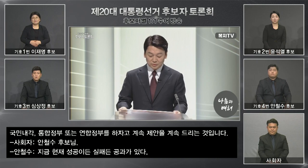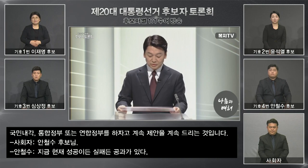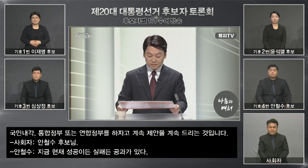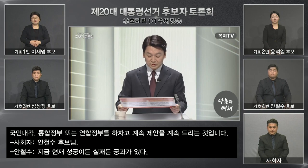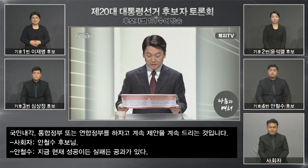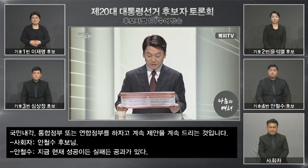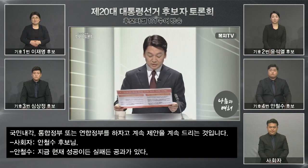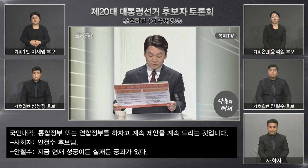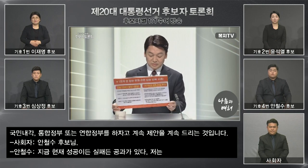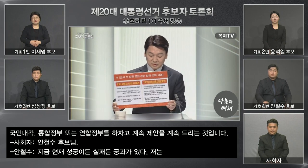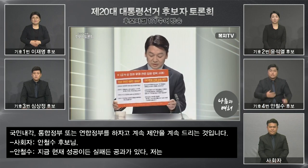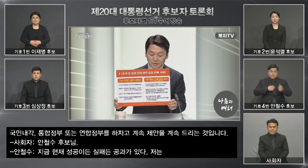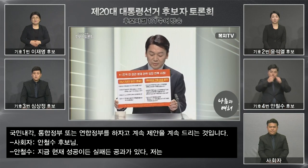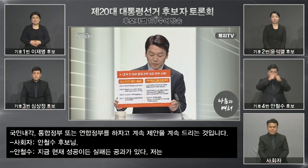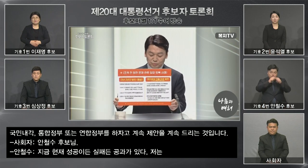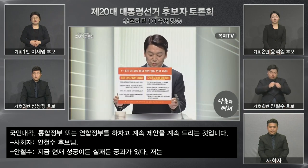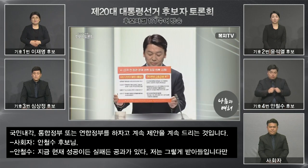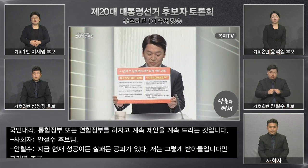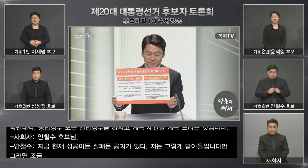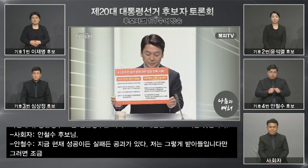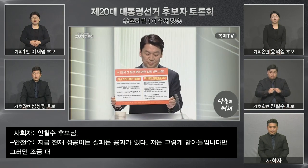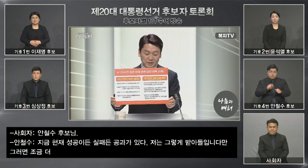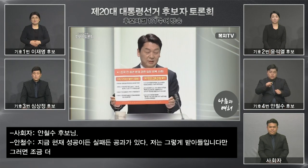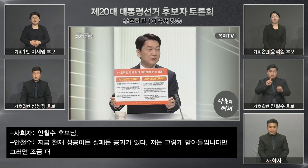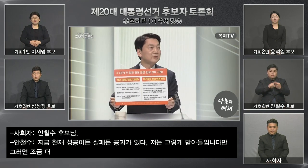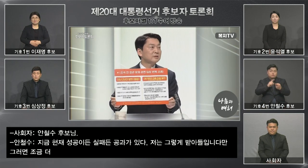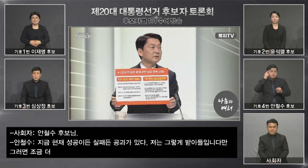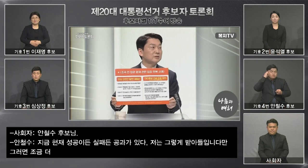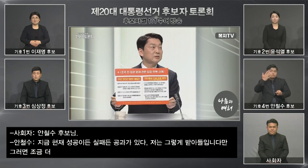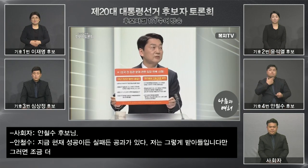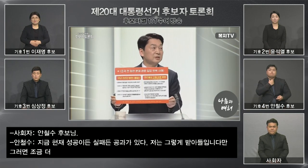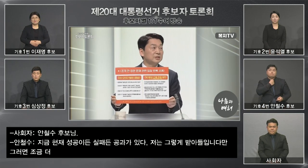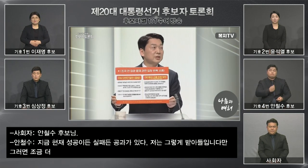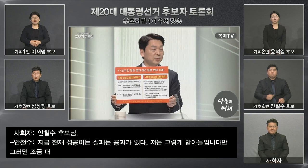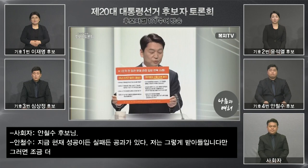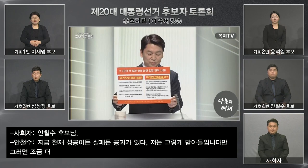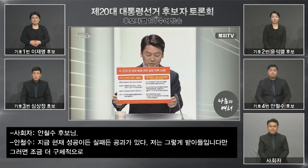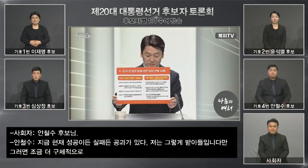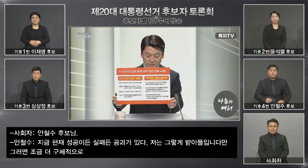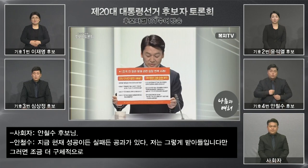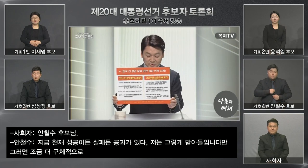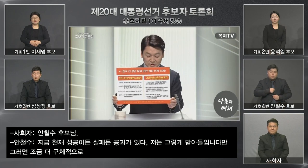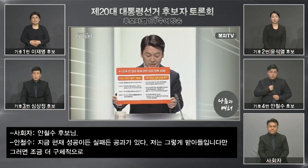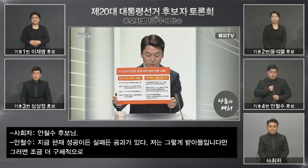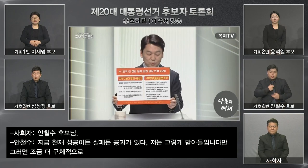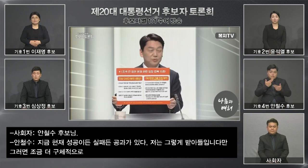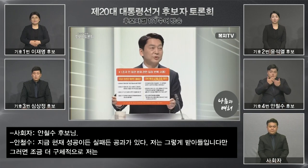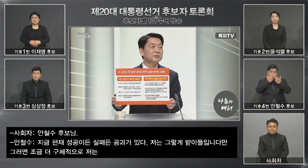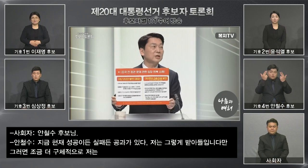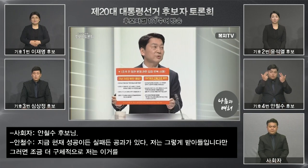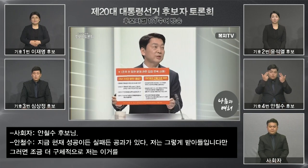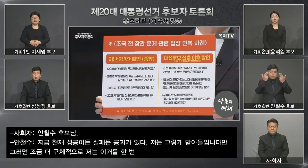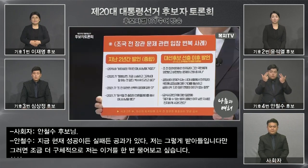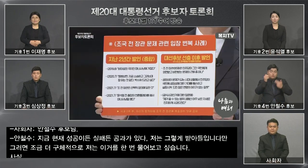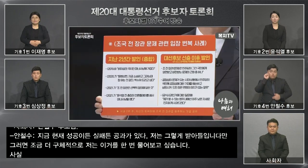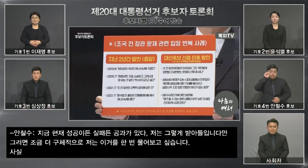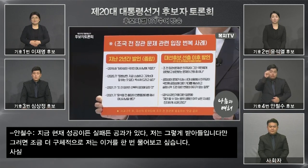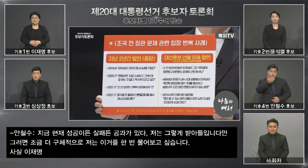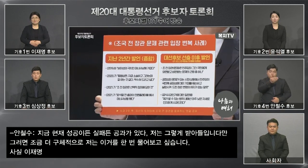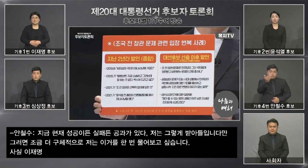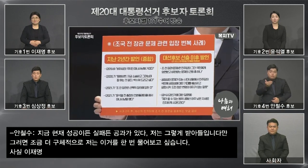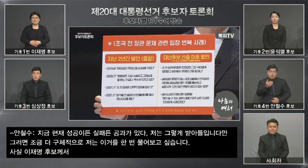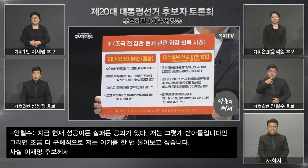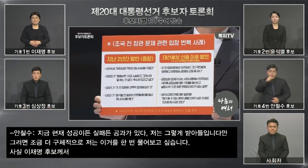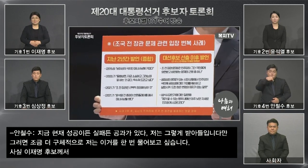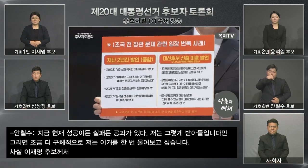더 구체적으로 저는 이걸 한번 물어보고 싶습니다. 사실 이재명 후보께서 조국 전 장관에 대해서